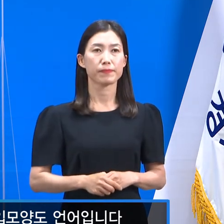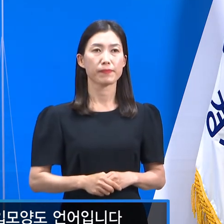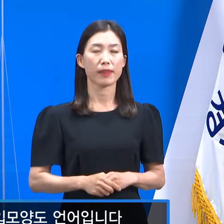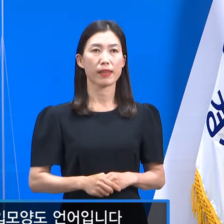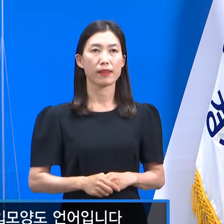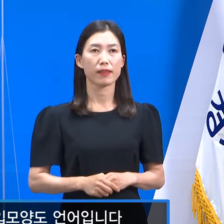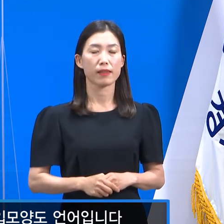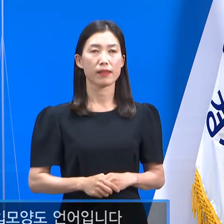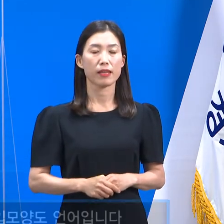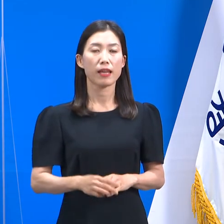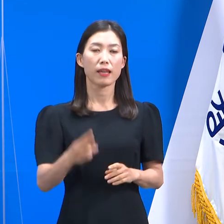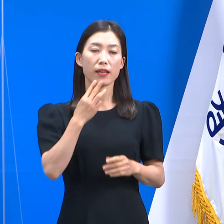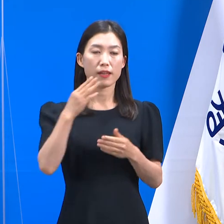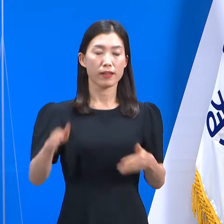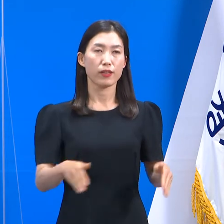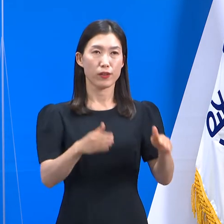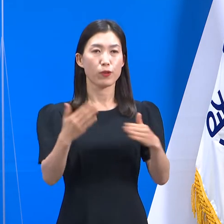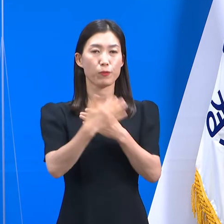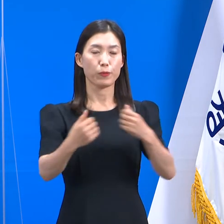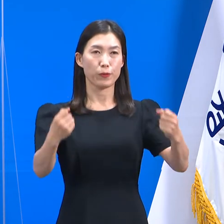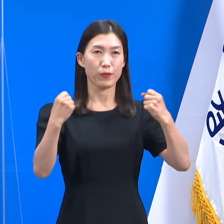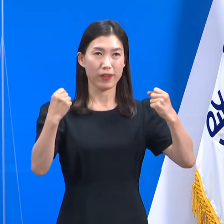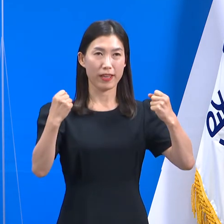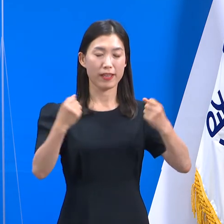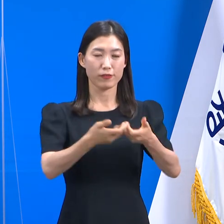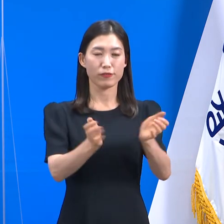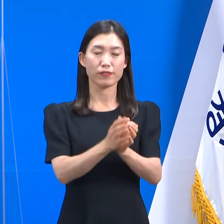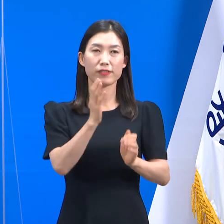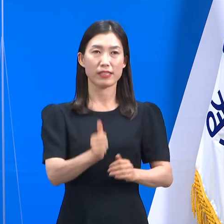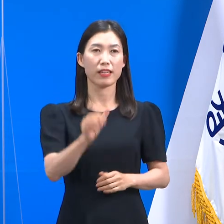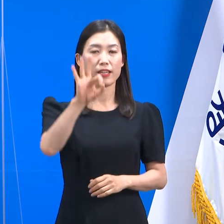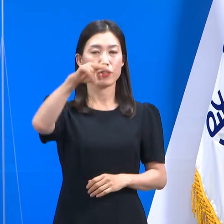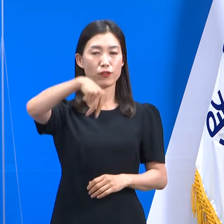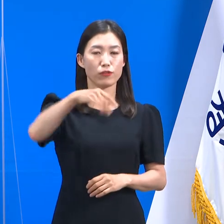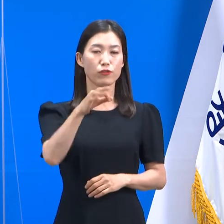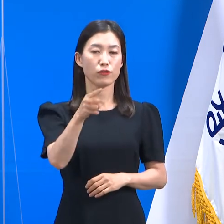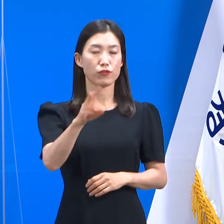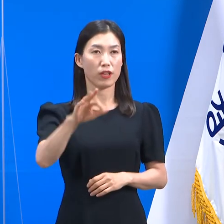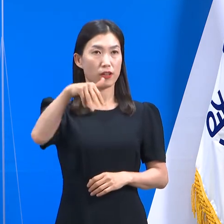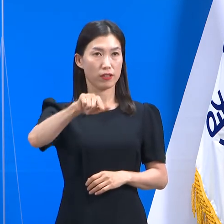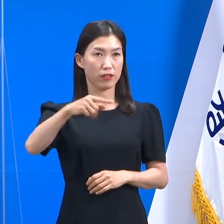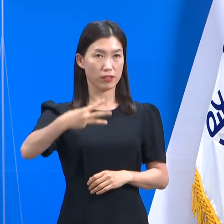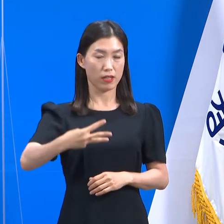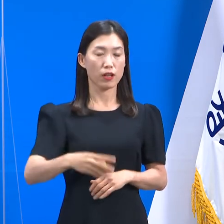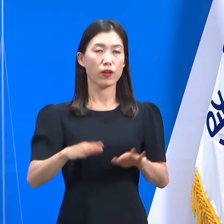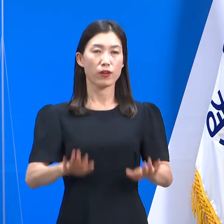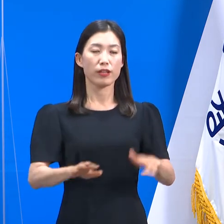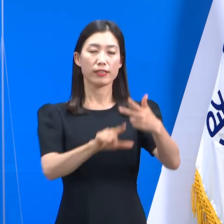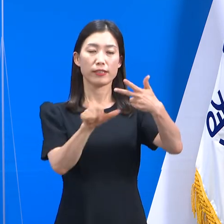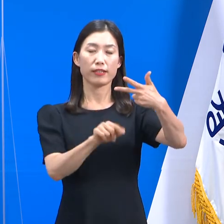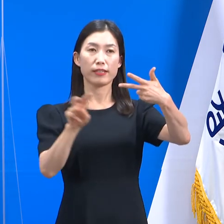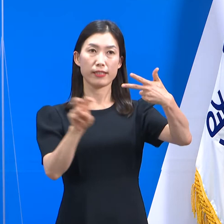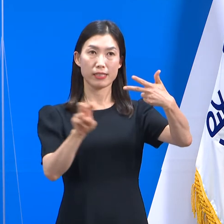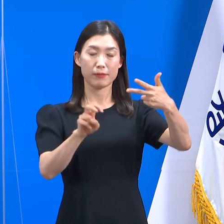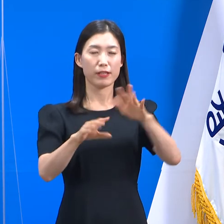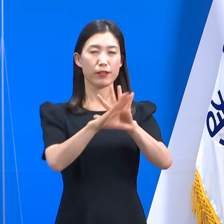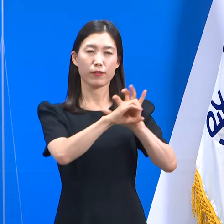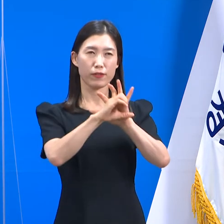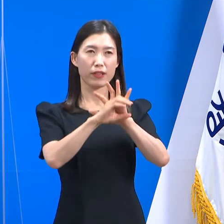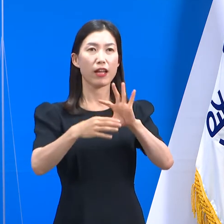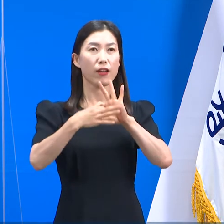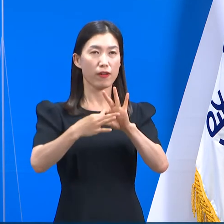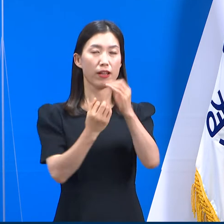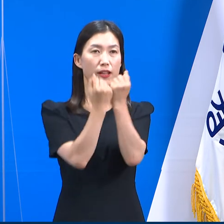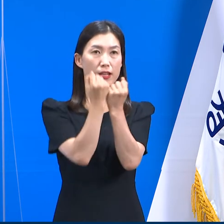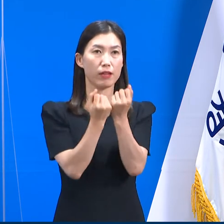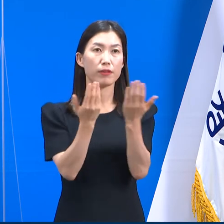예, 안녕하십니까. 경기도 보건건강국장 류영철입니다. 7월 20일 화요일 경기도 코로나19 대응 관련 정례